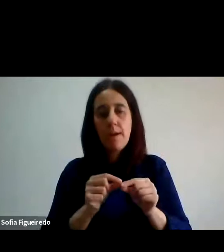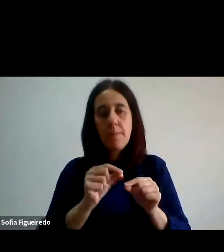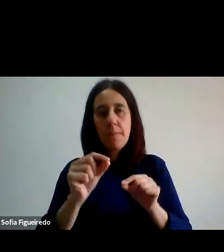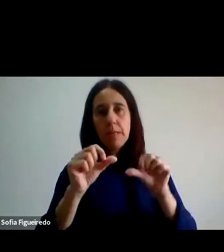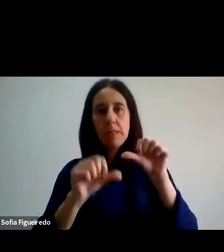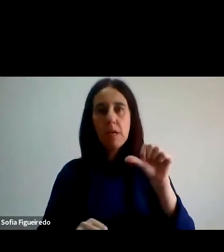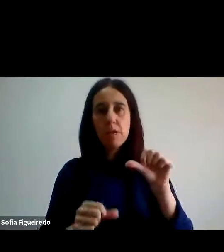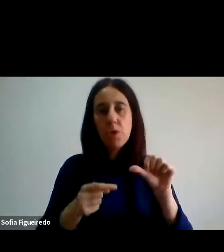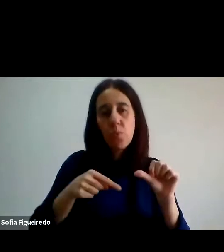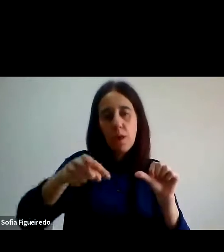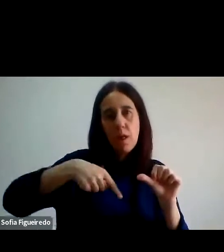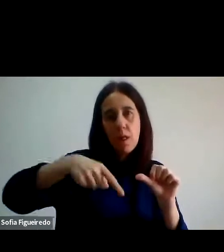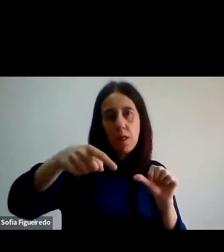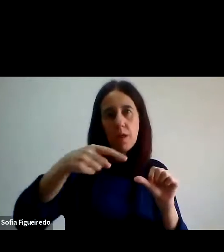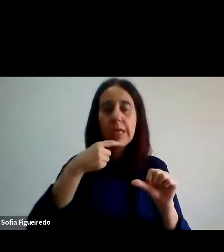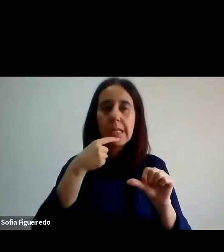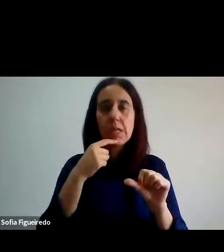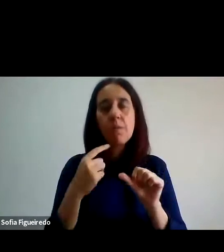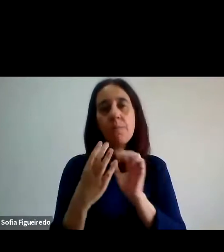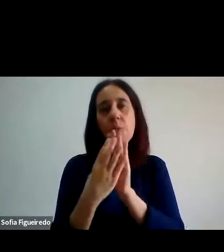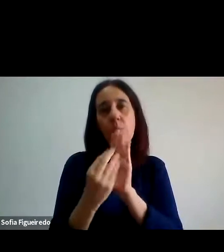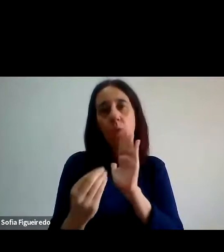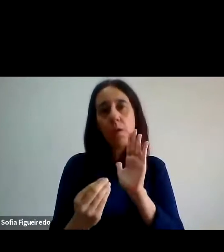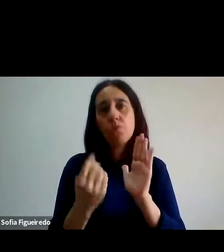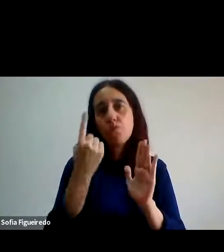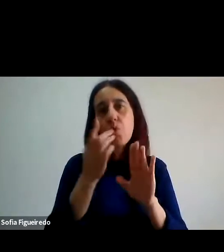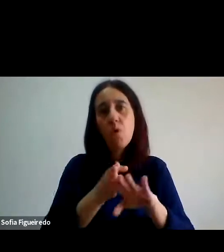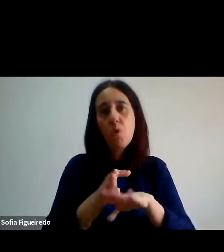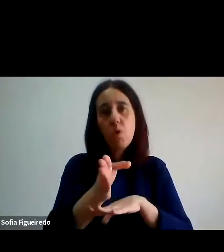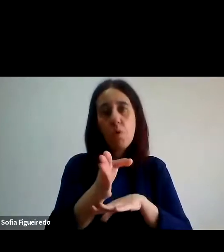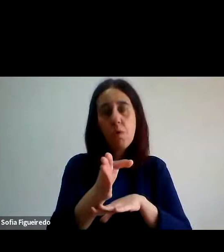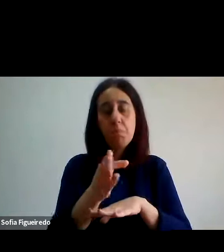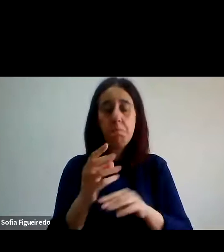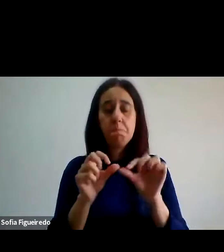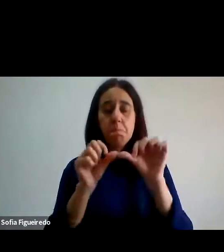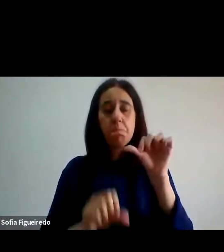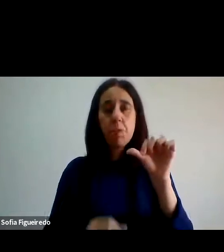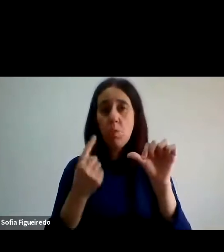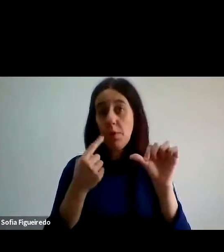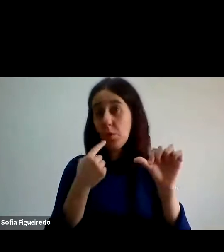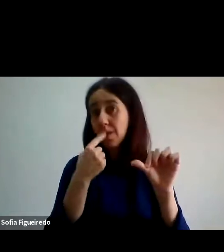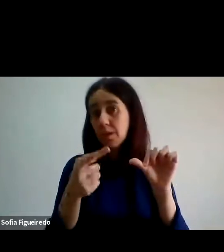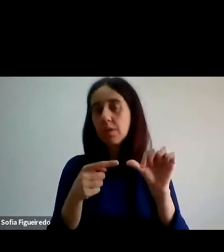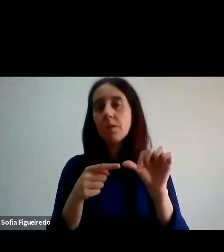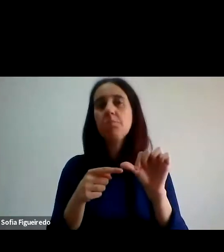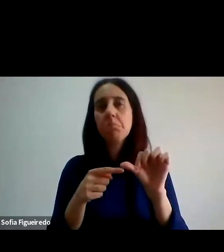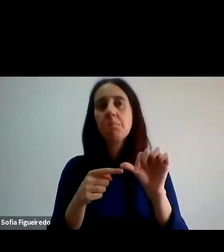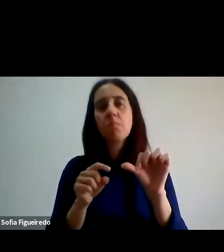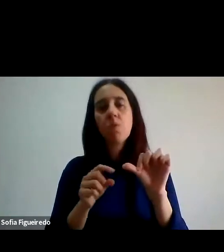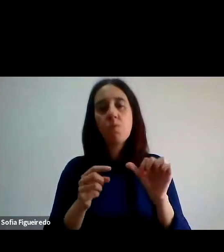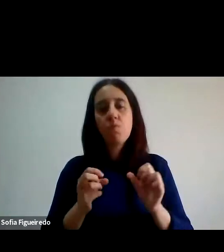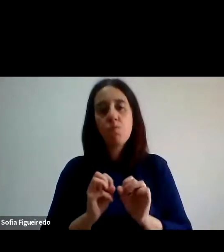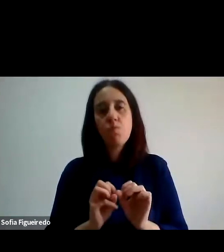canal. Portanto, estávamos a falar de um modelo unívoco, em que uma determinada mensagem, como eu disse, era emitida e um